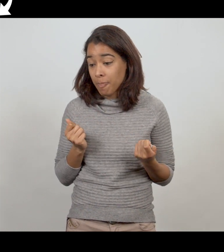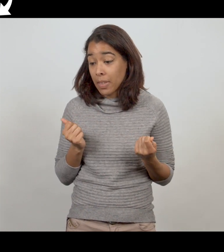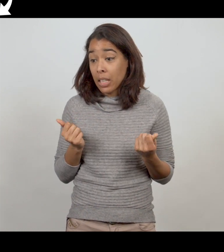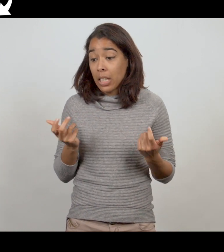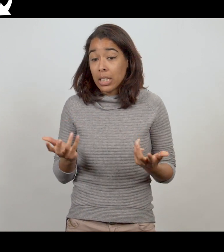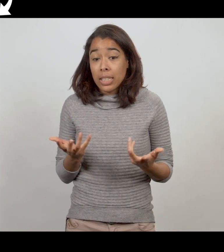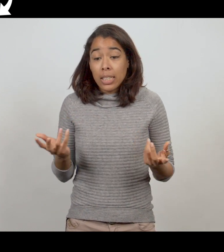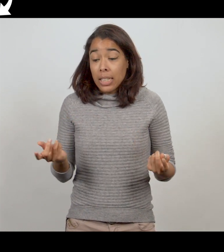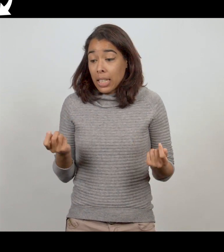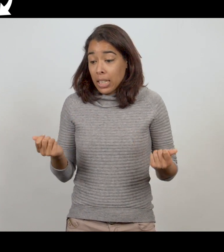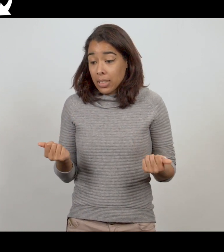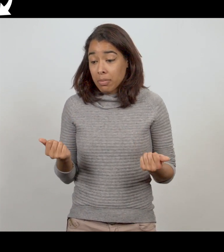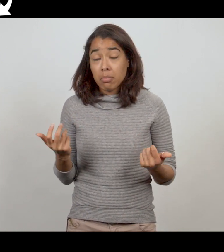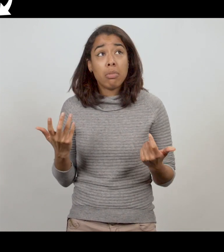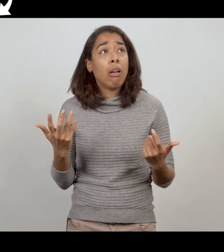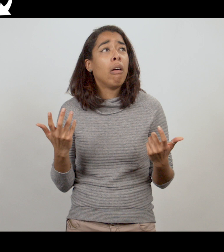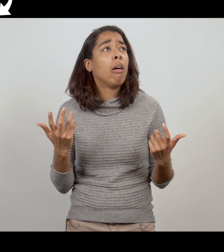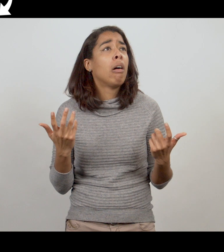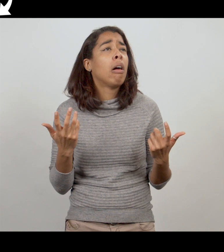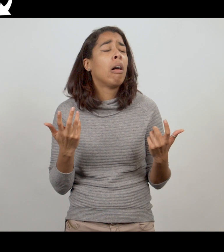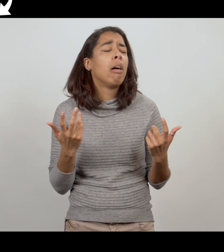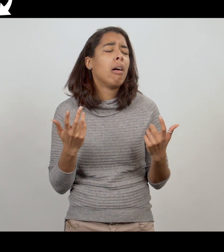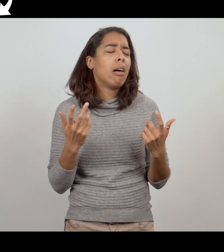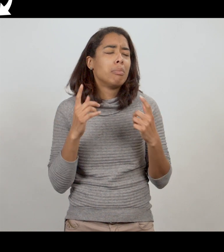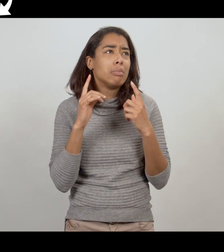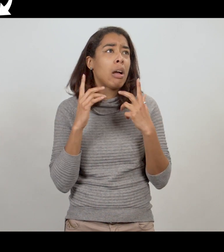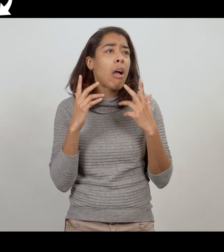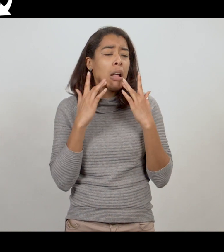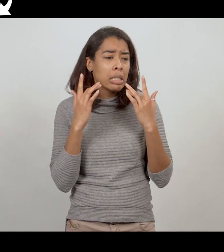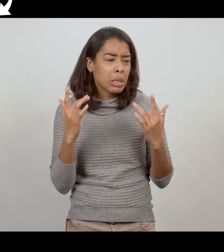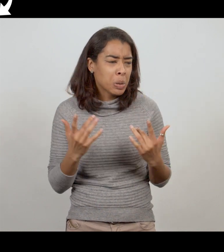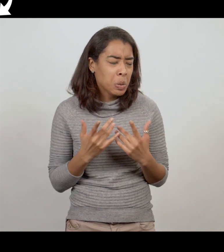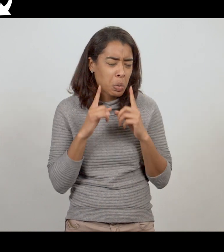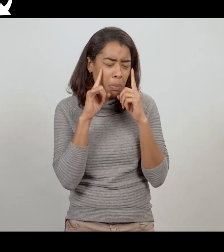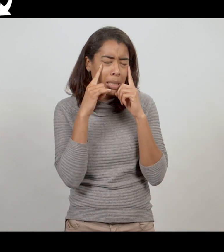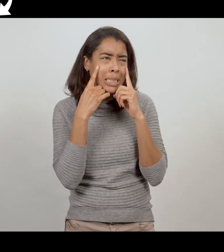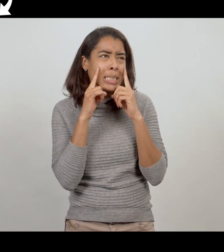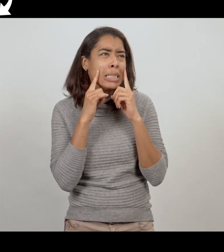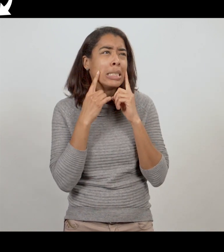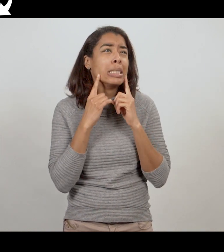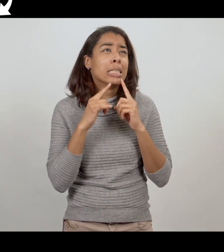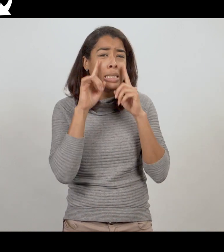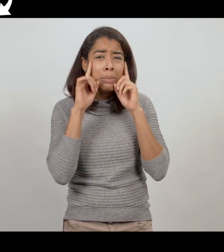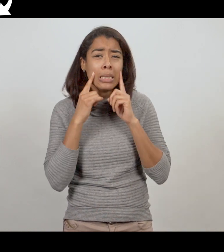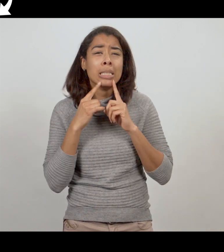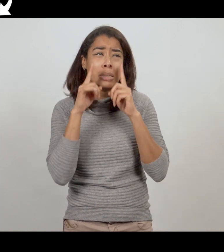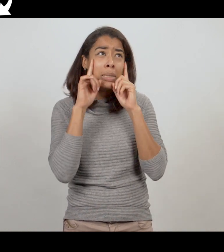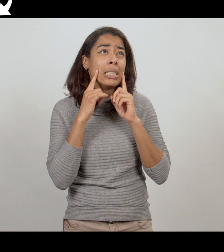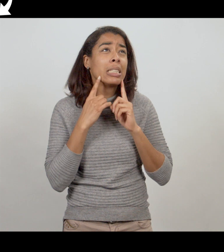a promis. Marie se sent tellement déçue qu'elle se met à